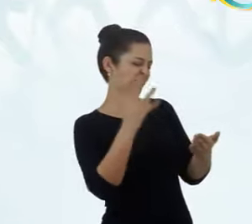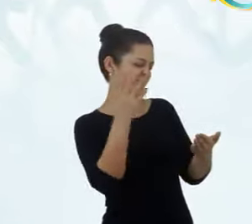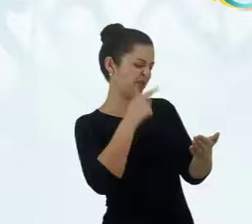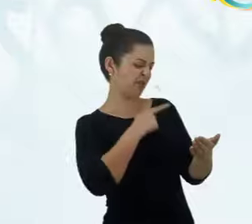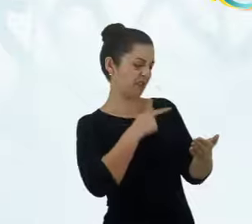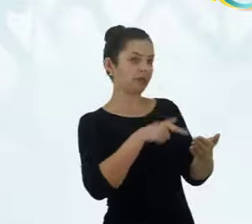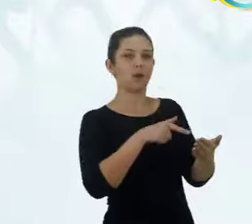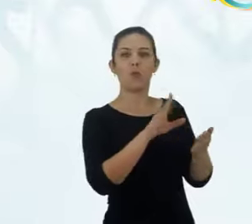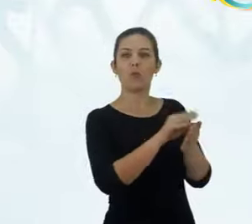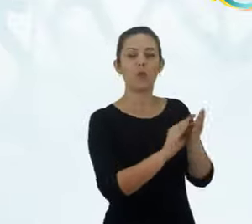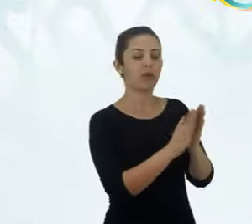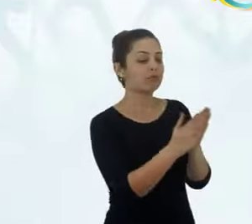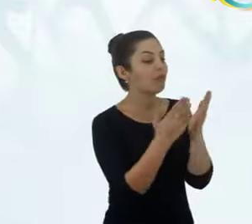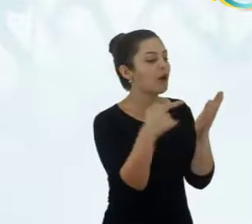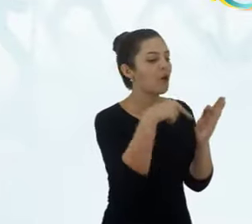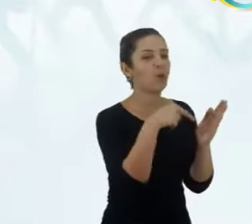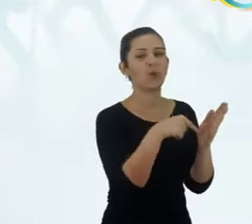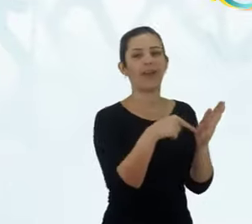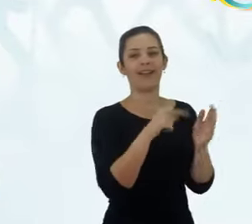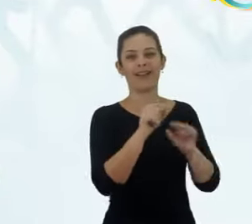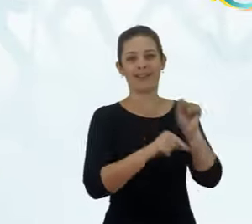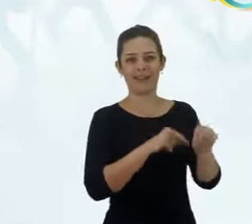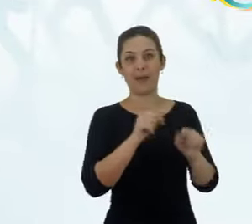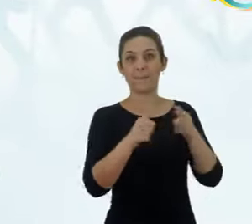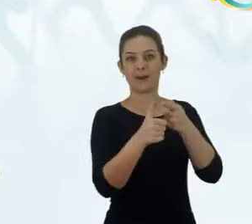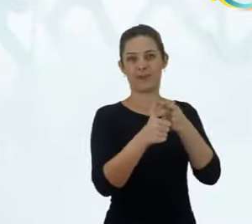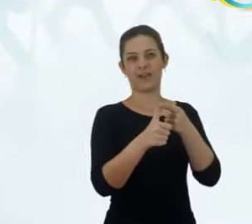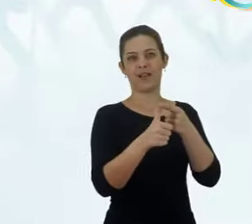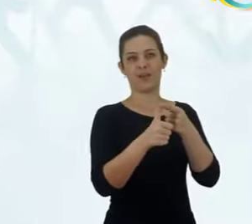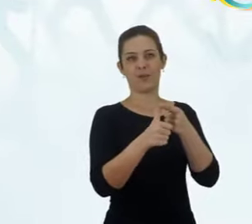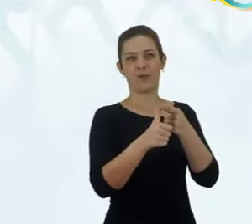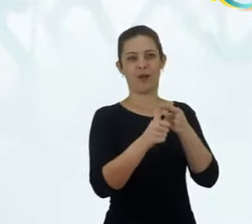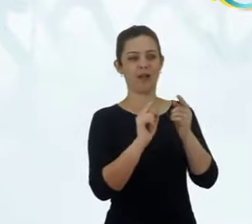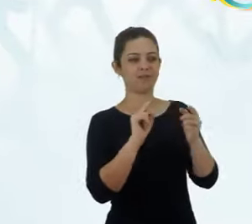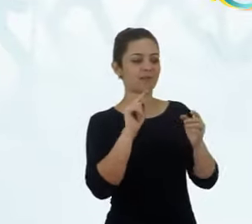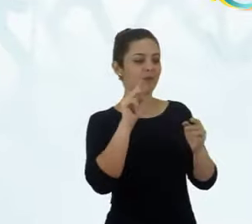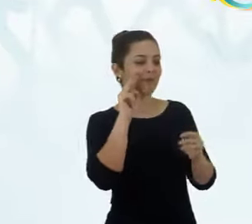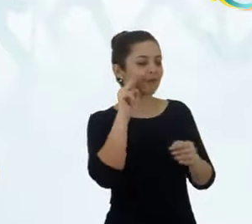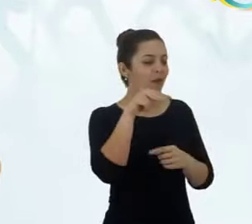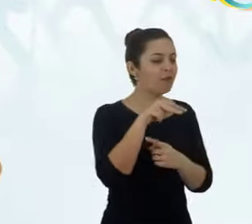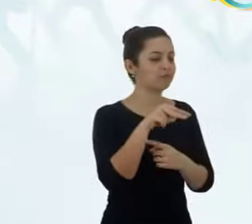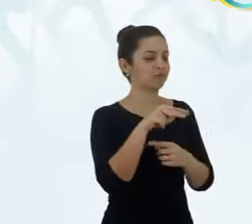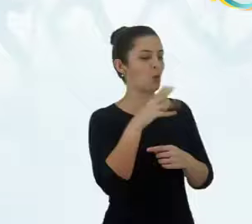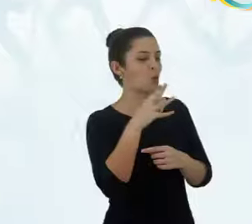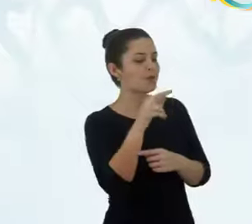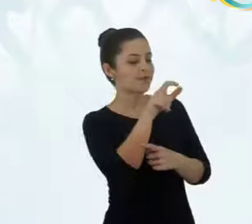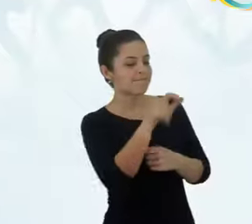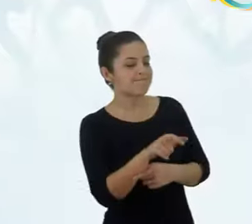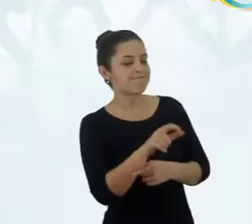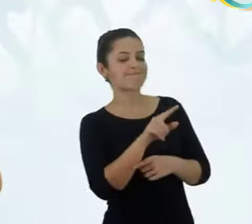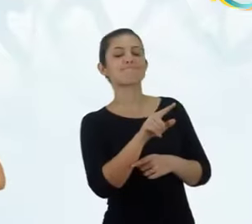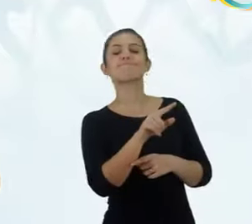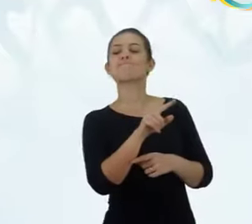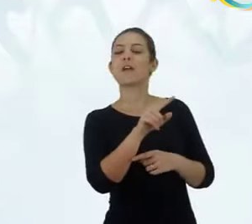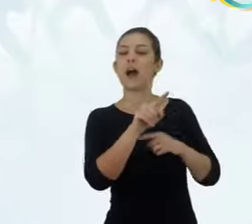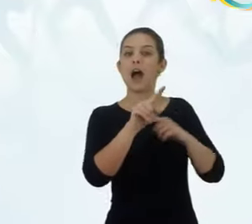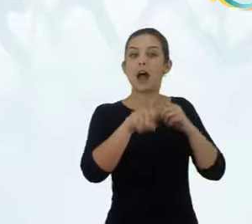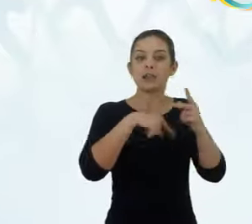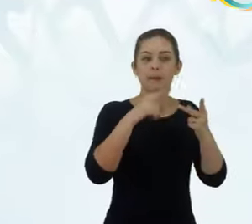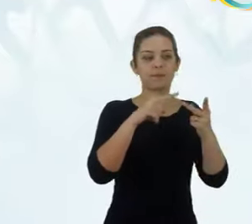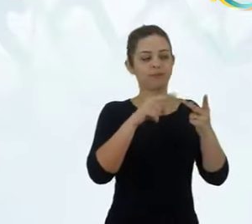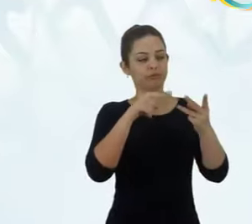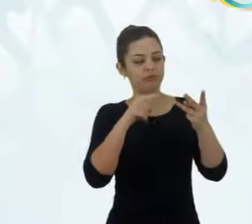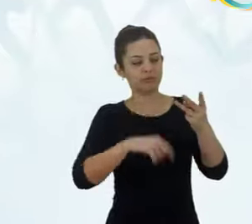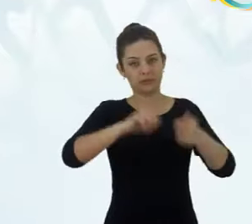se propôs a olhar o conteúdo que tinha lá dentro. Então olhem primeiro o aluno, se permitam a conhecer ele primeiro, para depois fazer